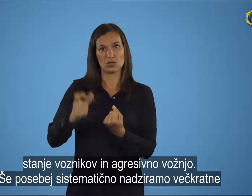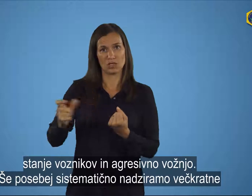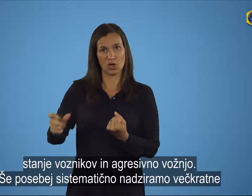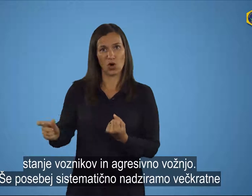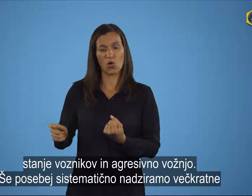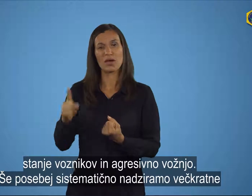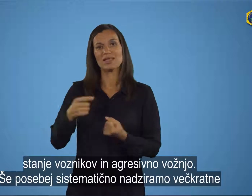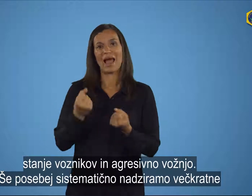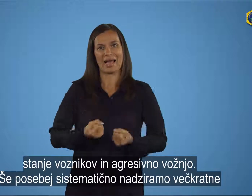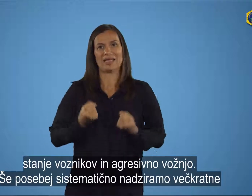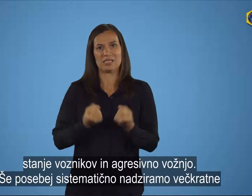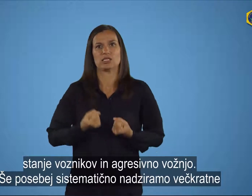vožnjo.